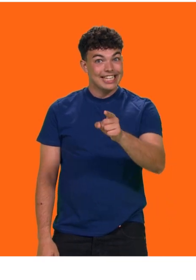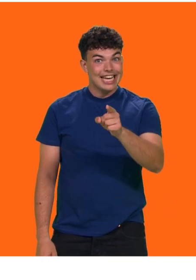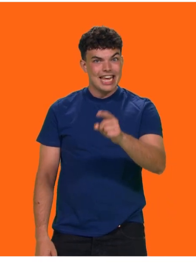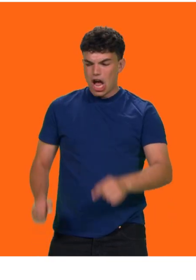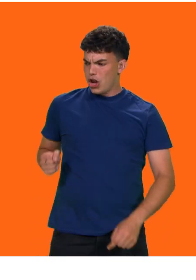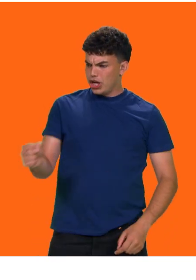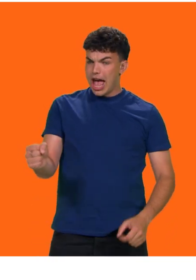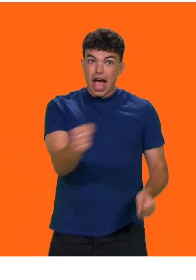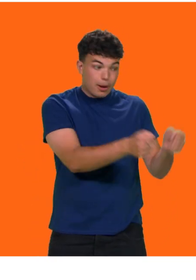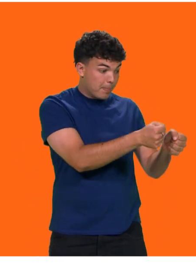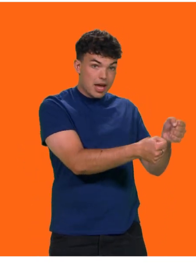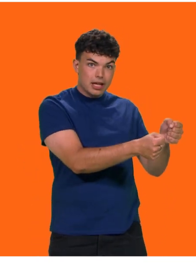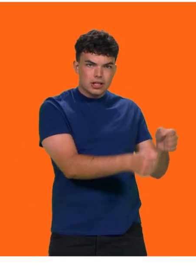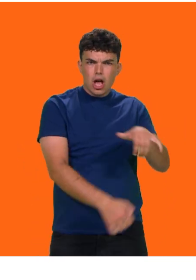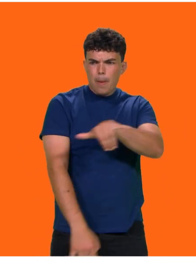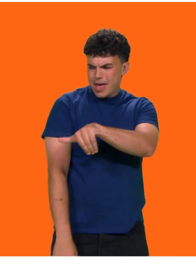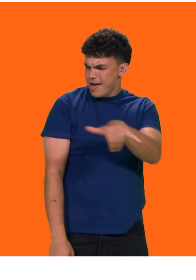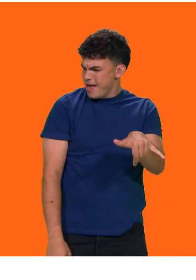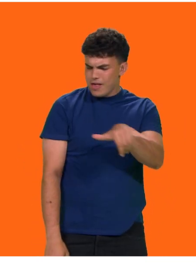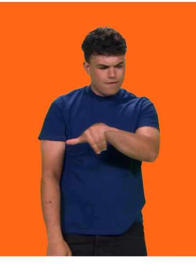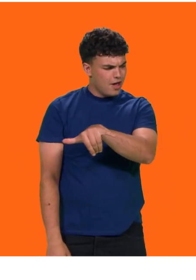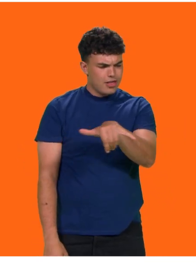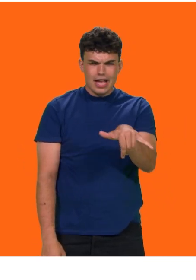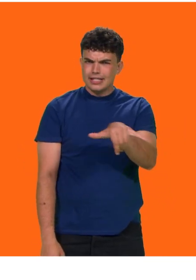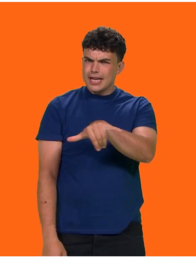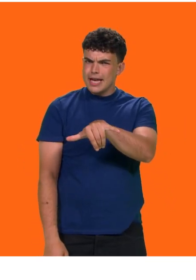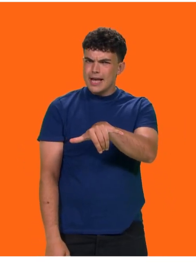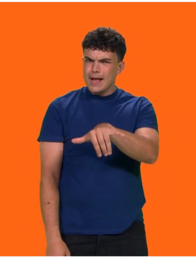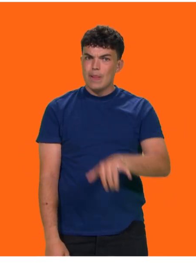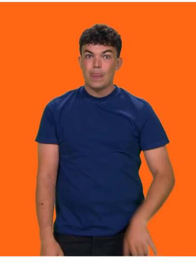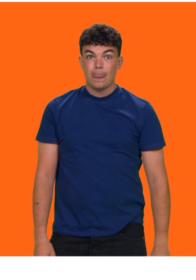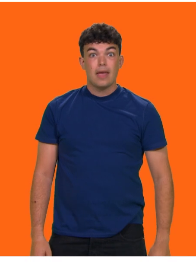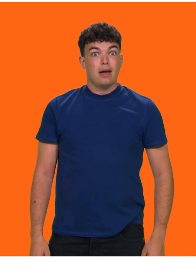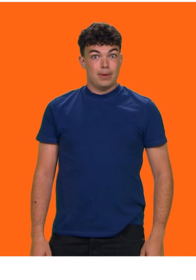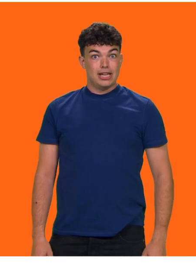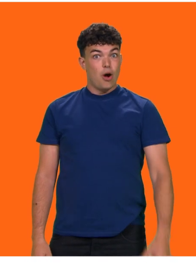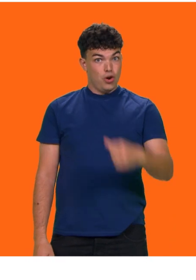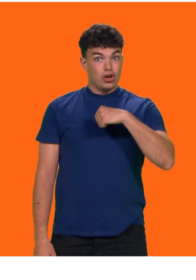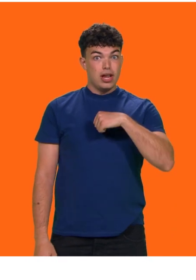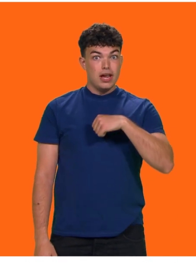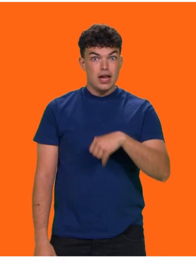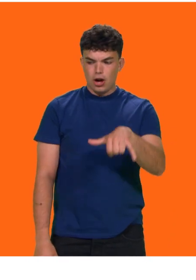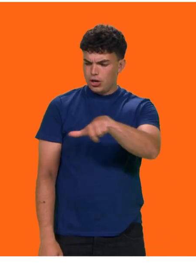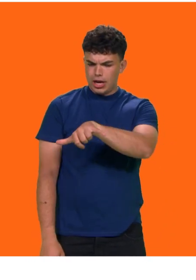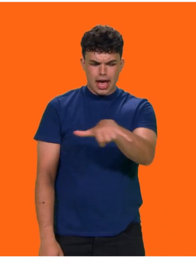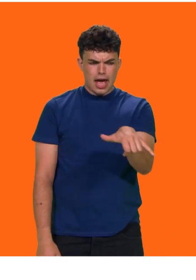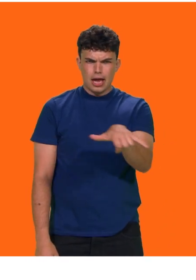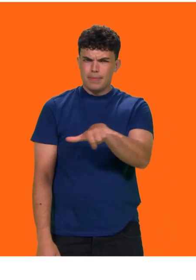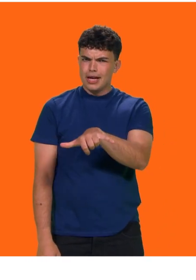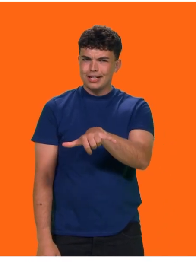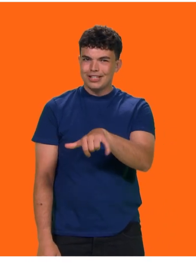Petai ti yn gerbyd, beth fydde ti? Petaw ni